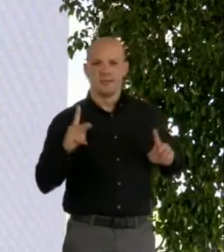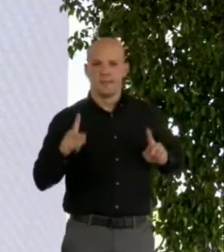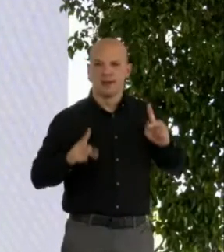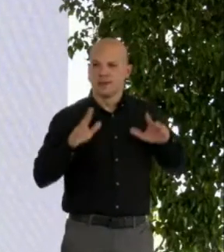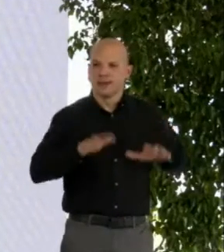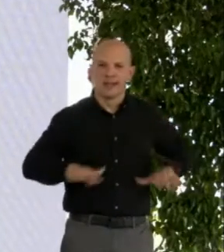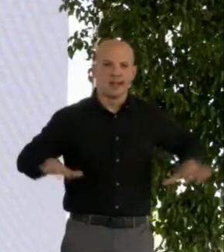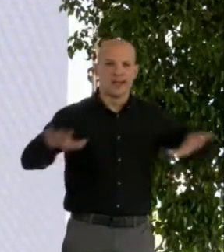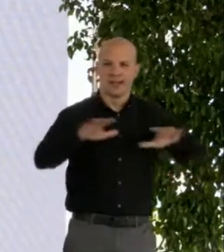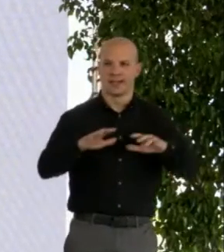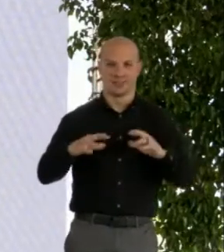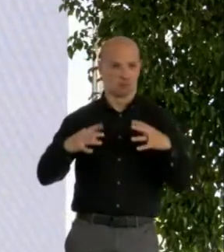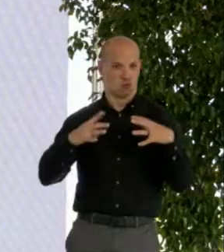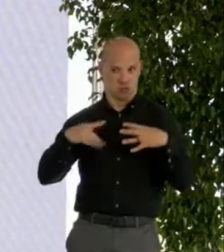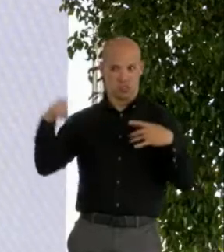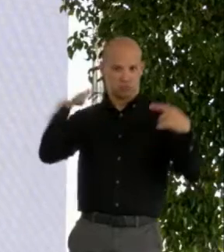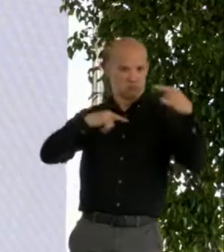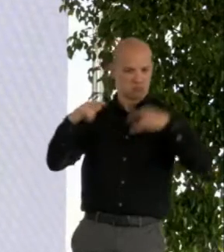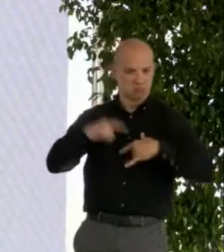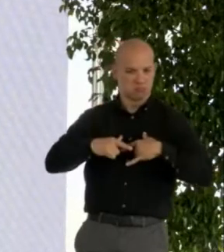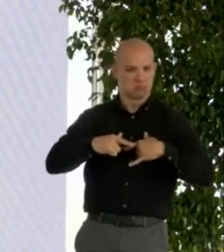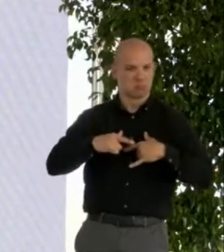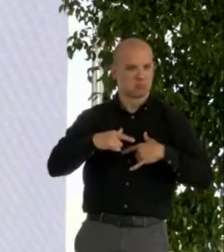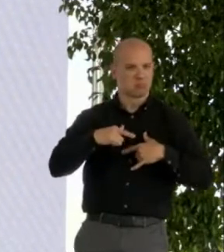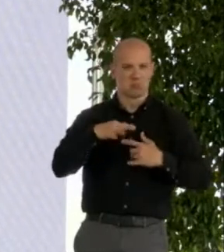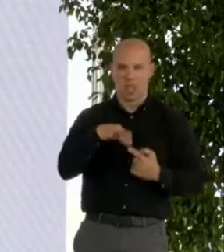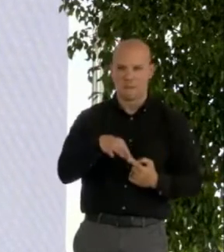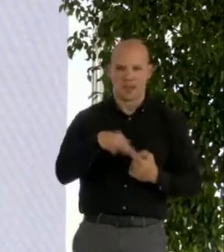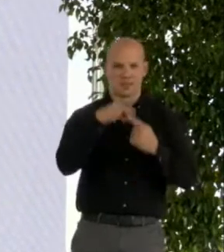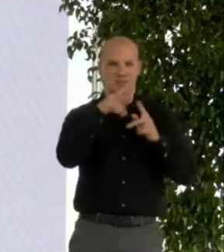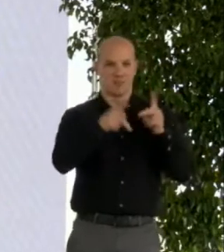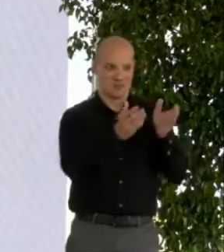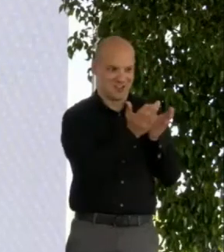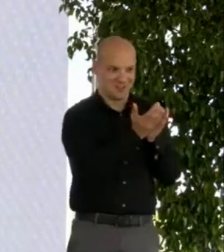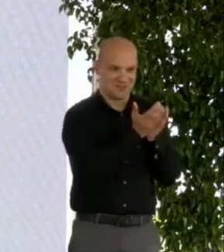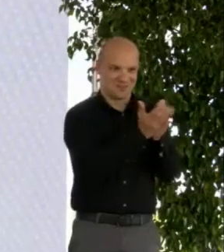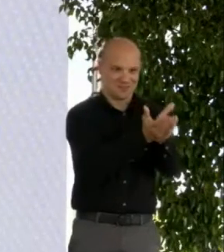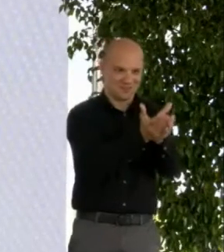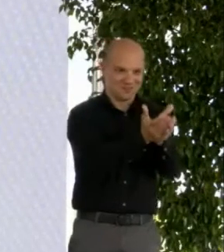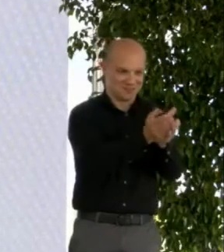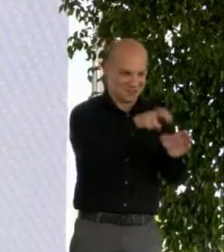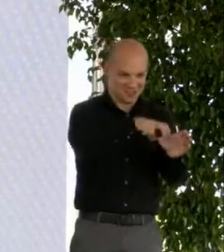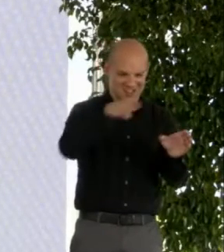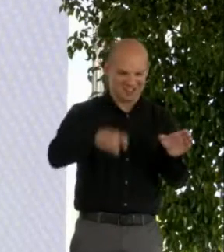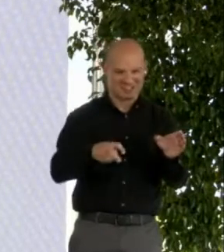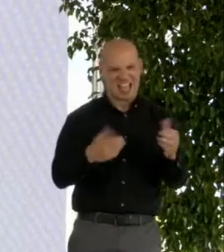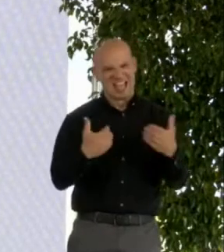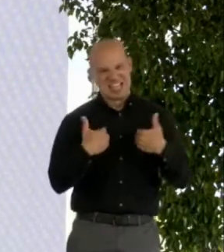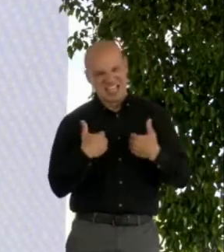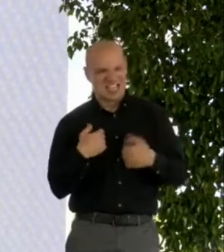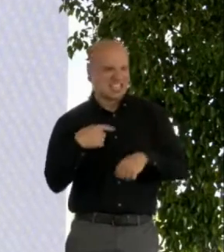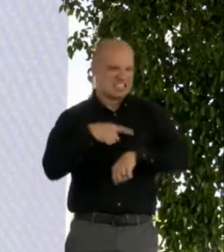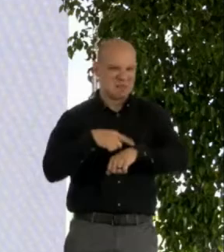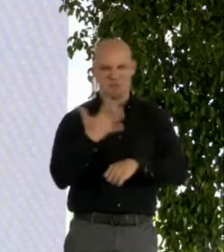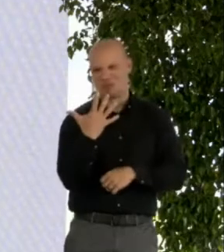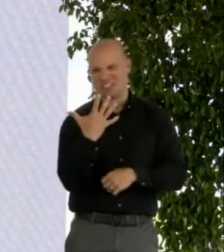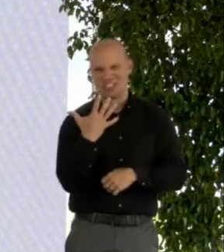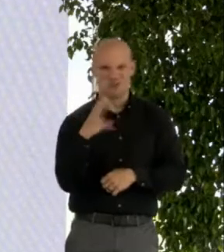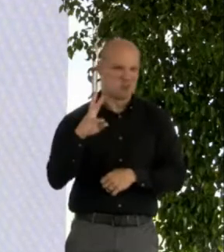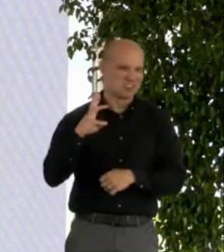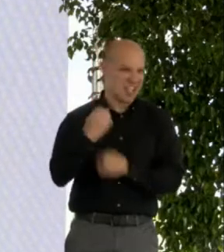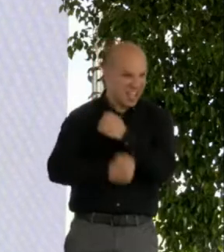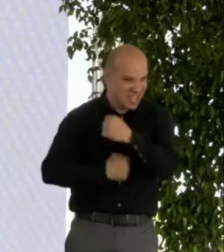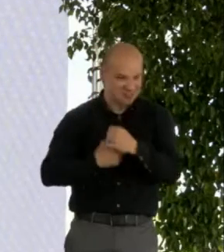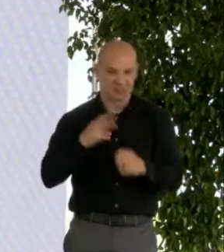gente y para el turista, pero sobre todo también los que llegan en el crucero que tienen 5 o 6 horas. Nosotros queremos aportar a esa